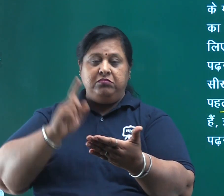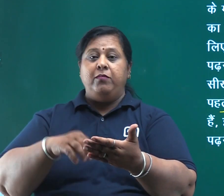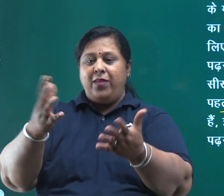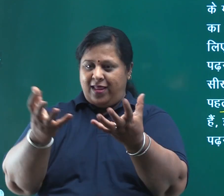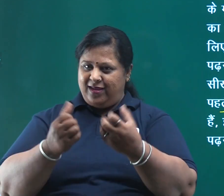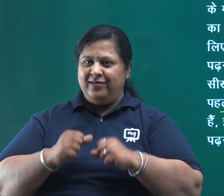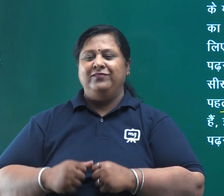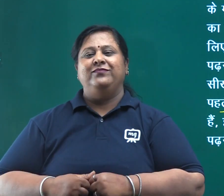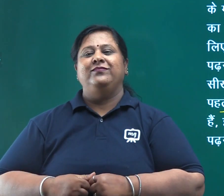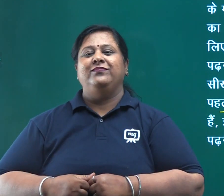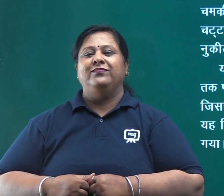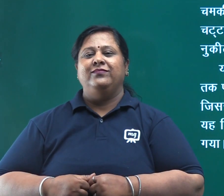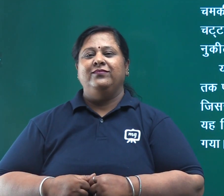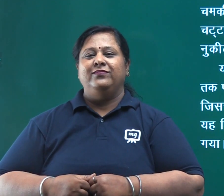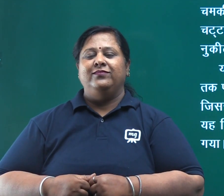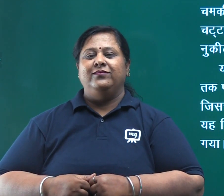मिलेगी।